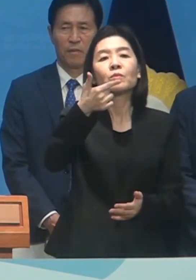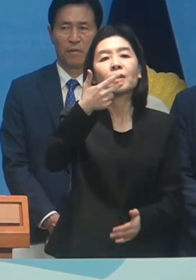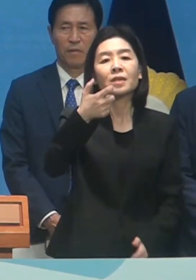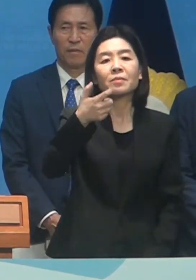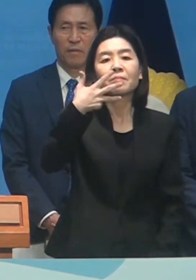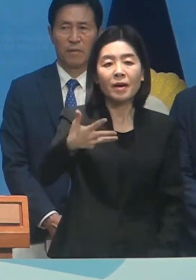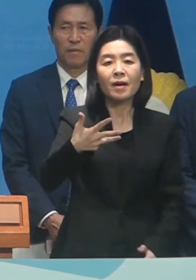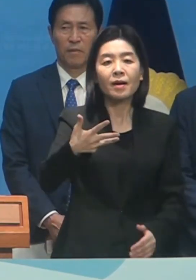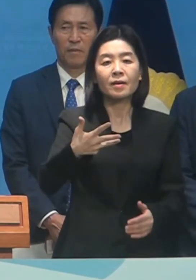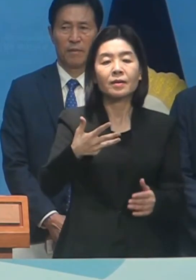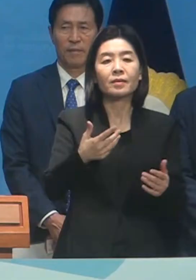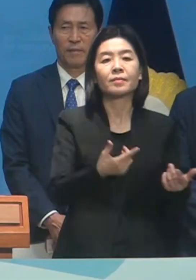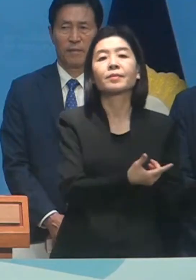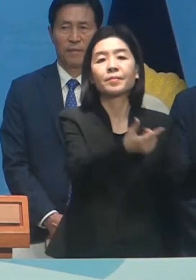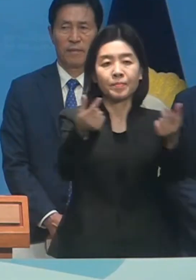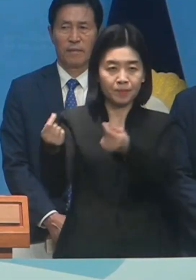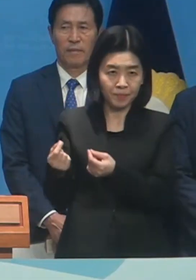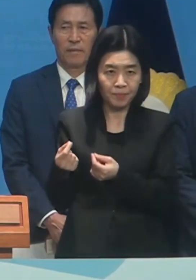678인 선언 일동.